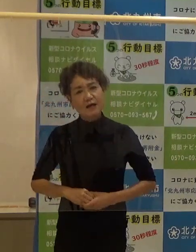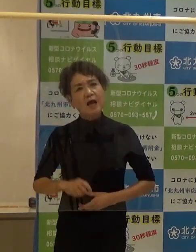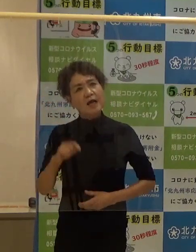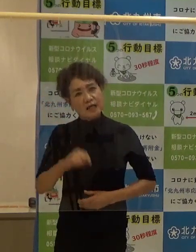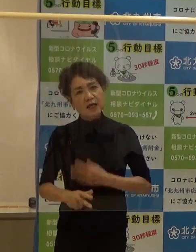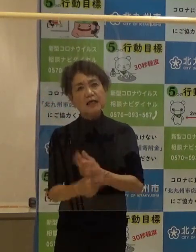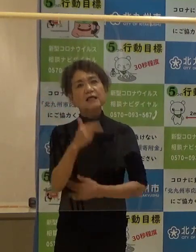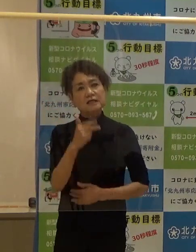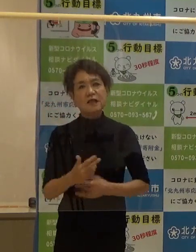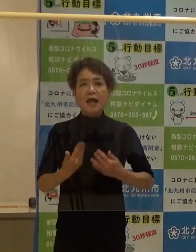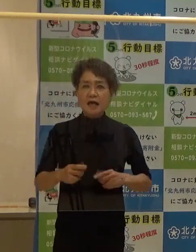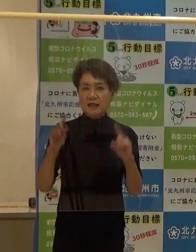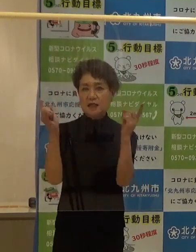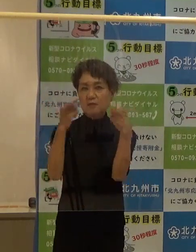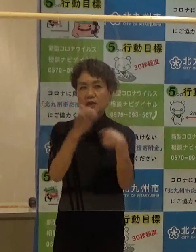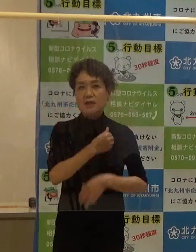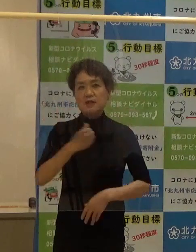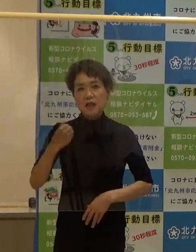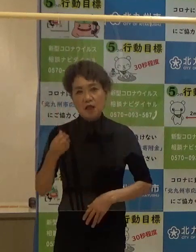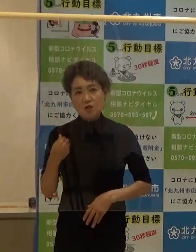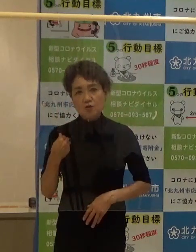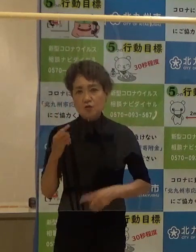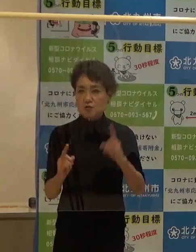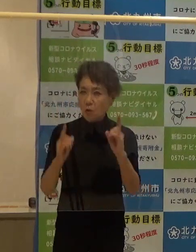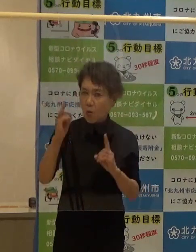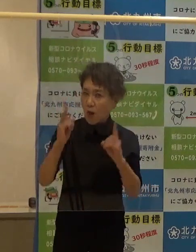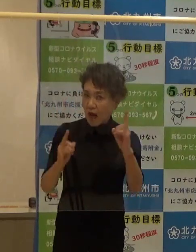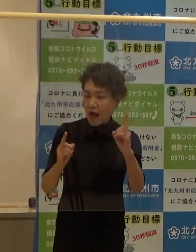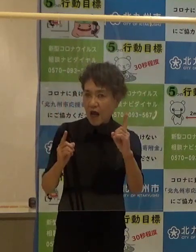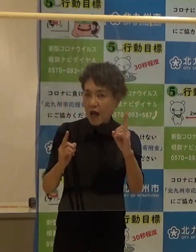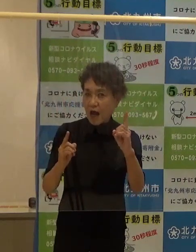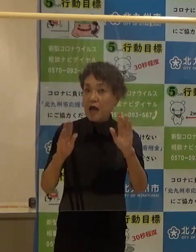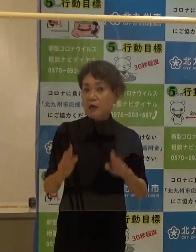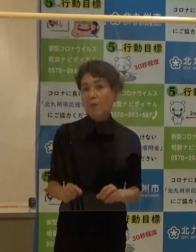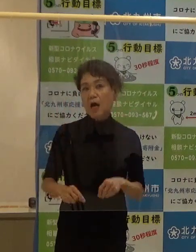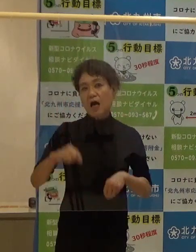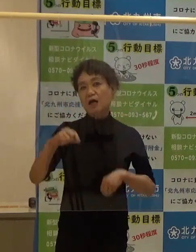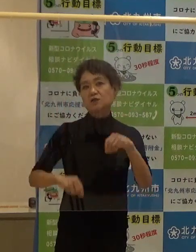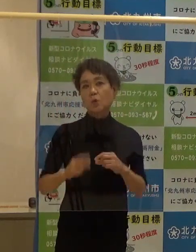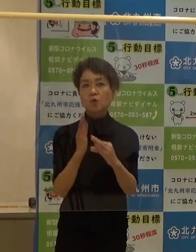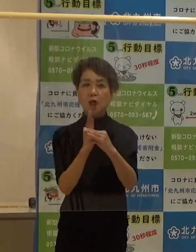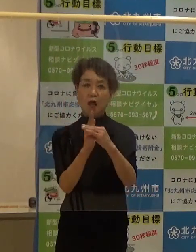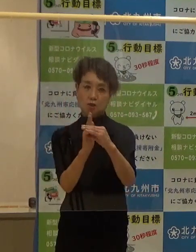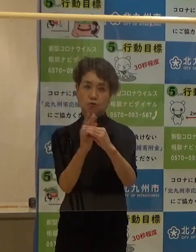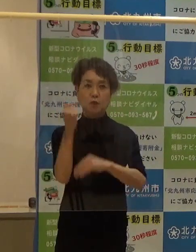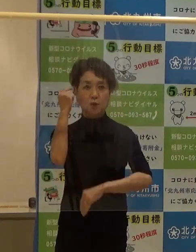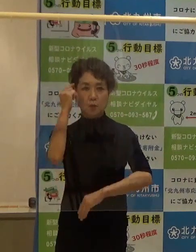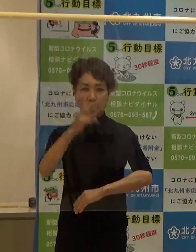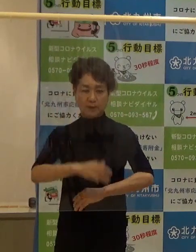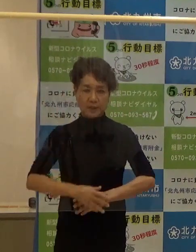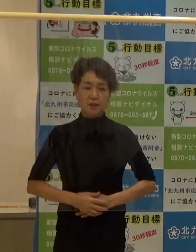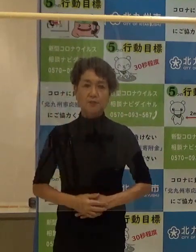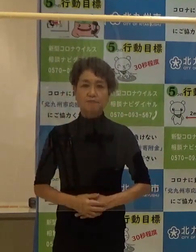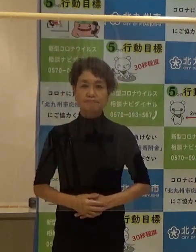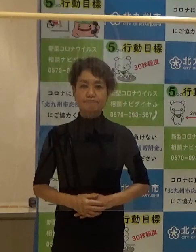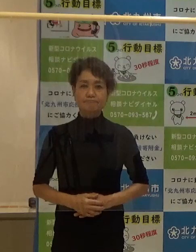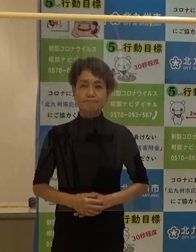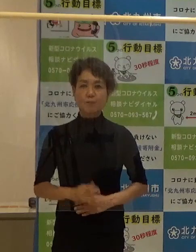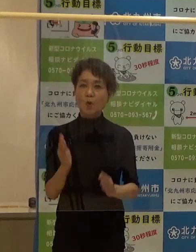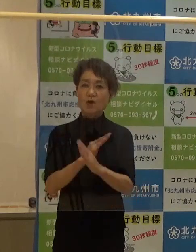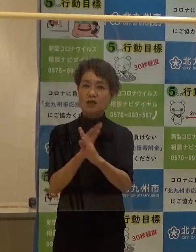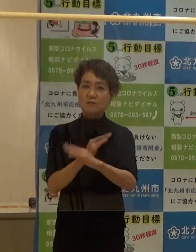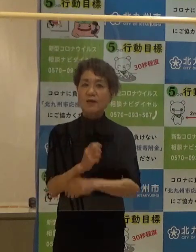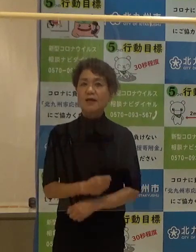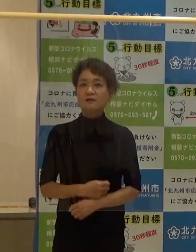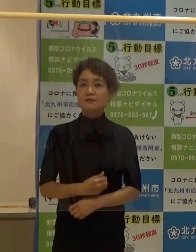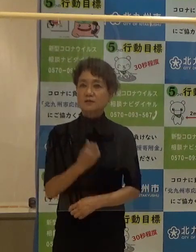ントができるかどうかの、ギリギリの調整をされているところだと思います。もうしばらくお時間を